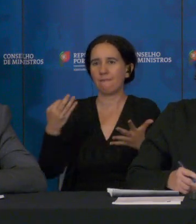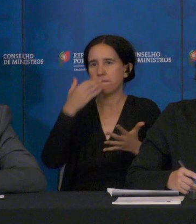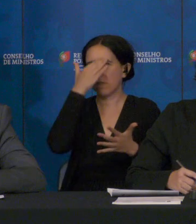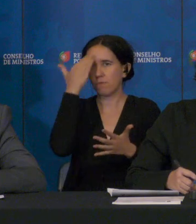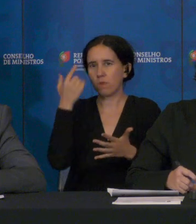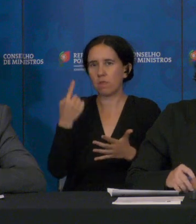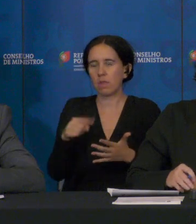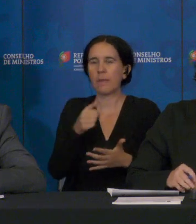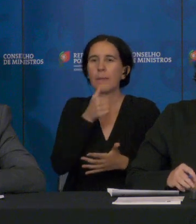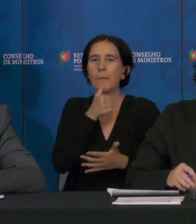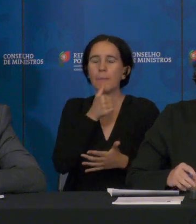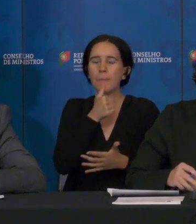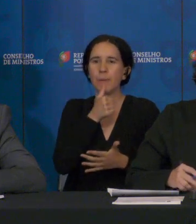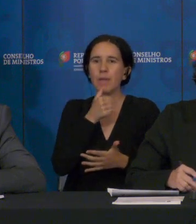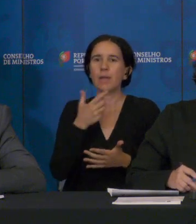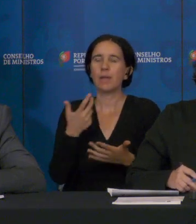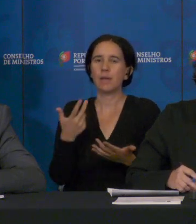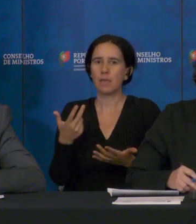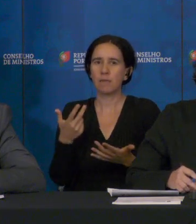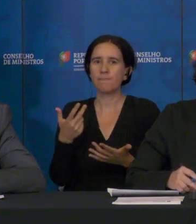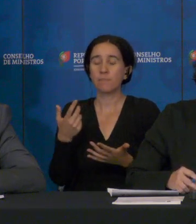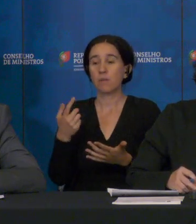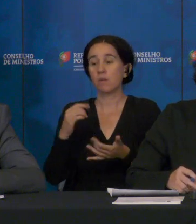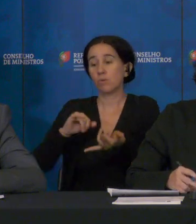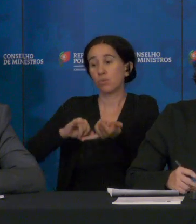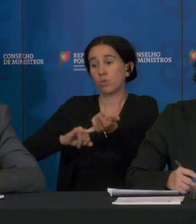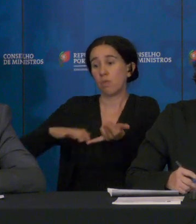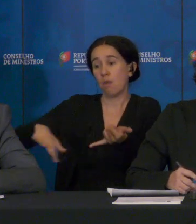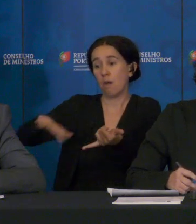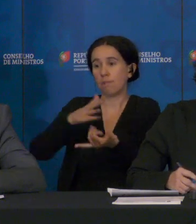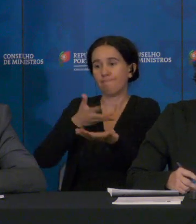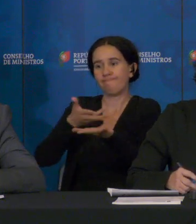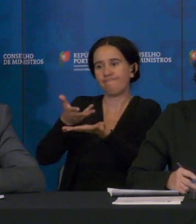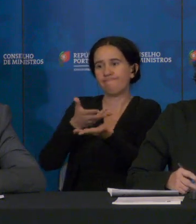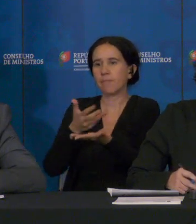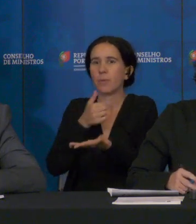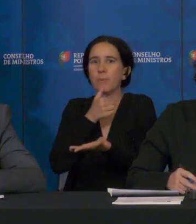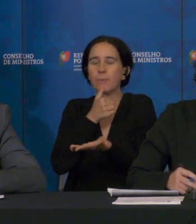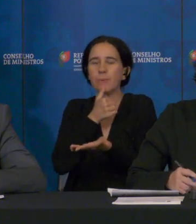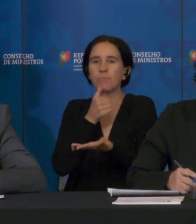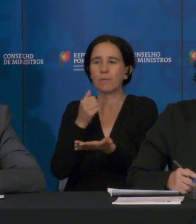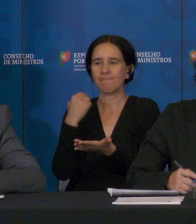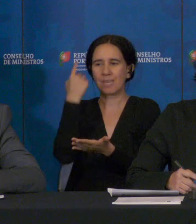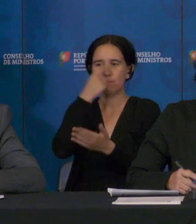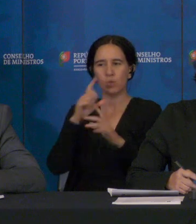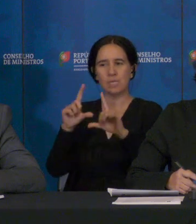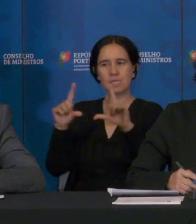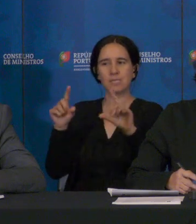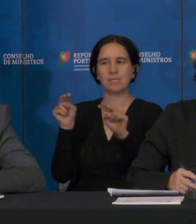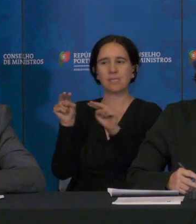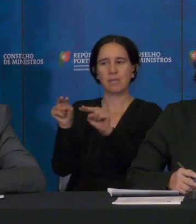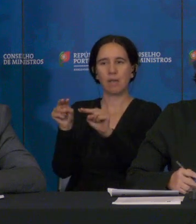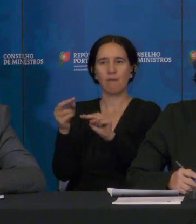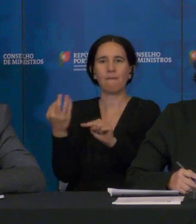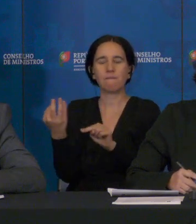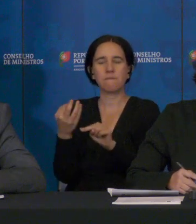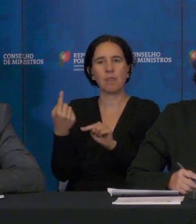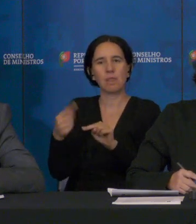dificuldade em relacionar-se com uma sociedade que, do ponto de vista reputacional, é